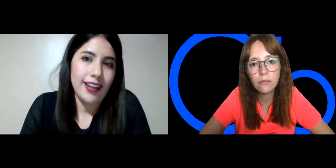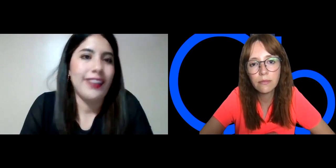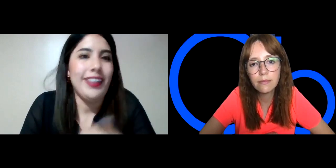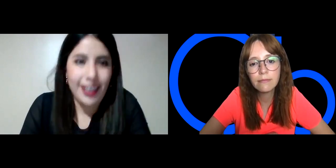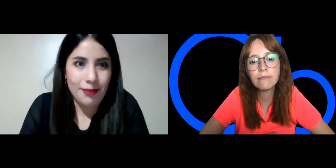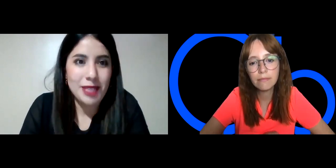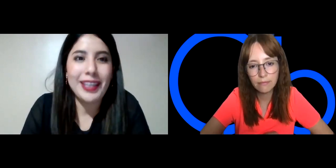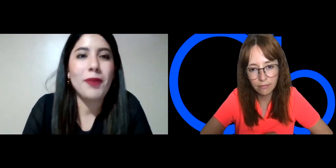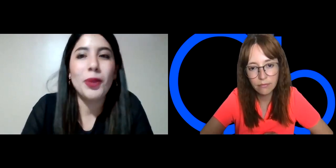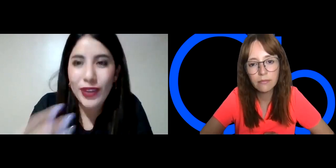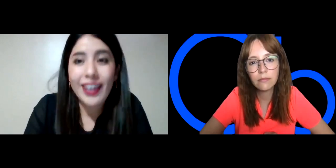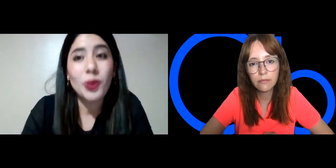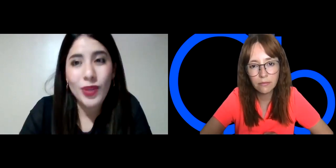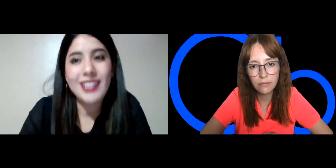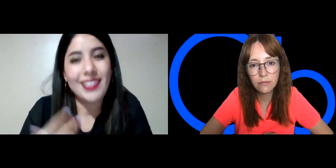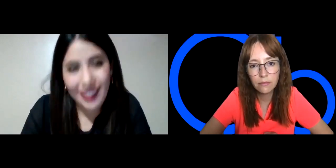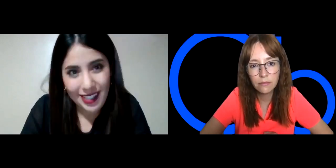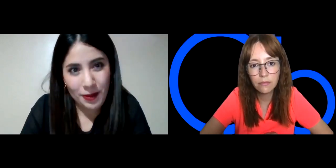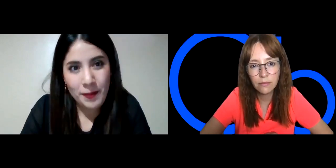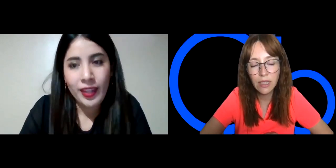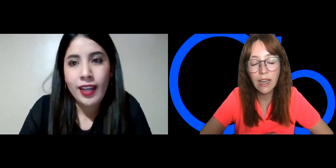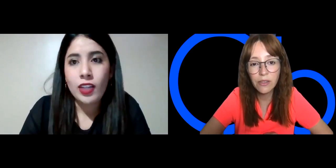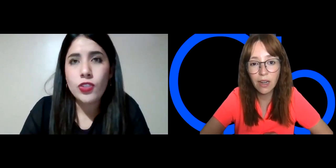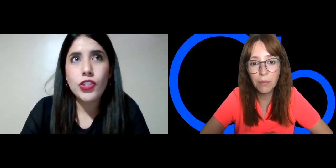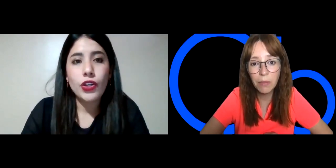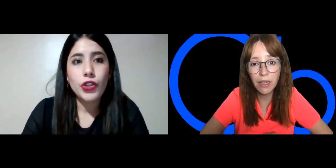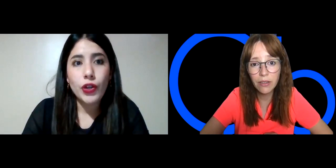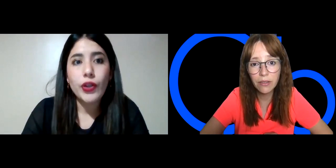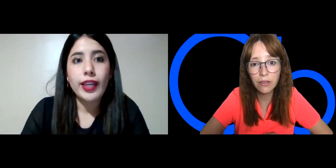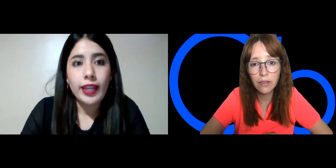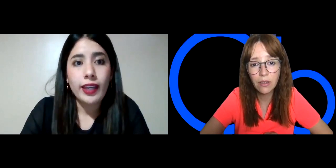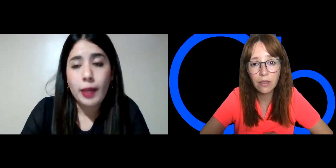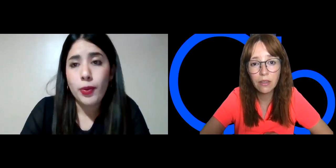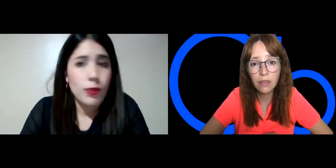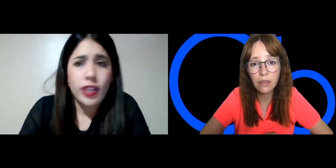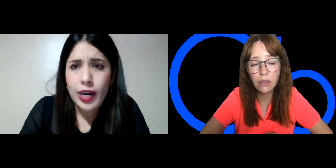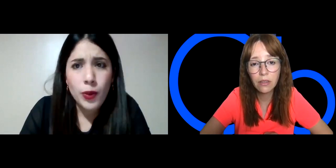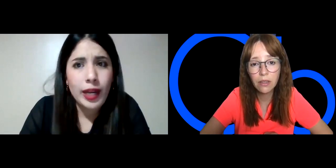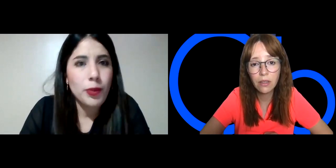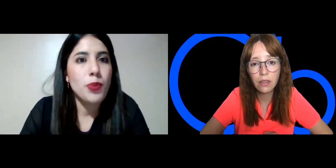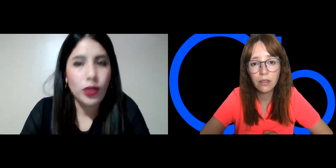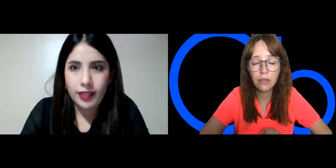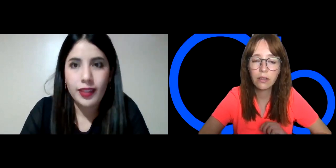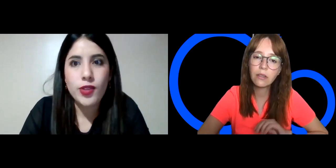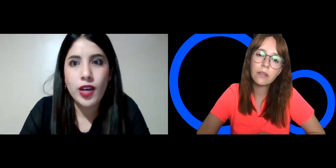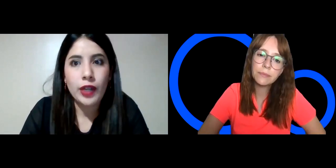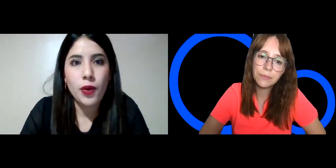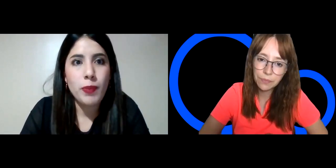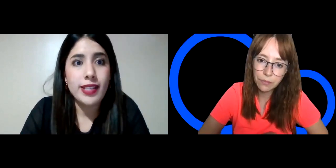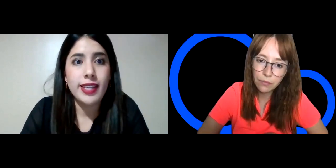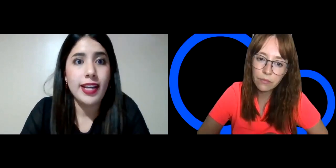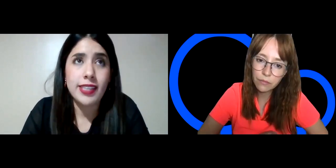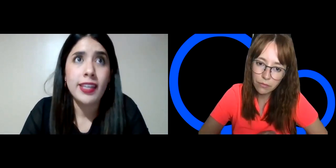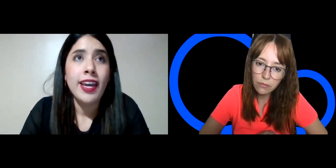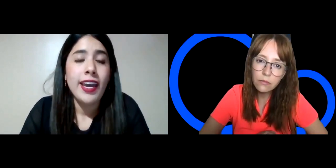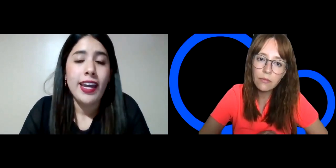a que te llegue, más bien que cuando llegue tú ya estés listo. claro, Entonces, está yo preparado. creo que podemos generar un cambio importante, o sea, aunque no lo